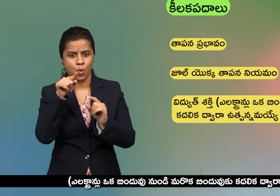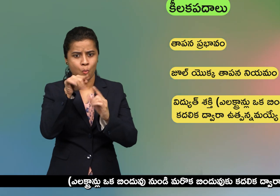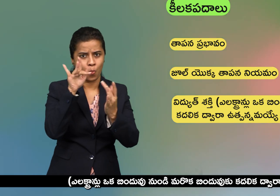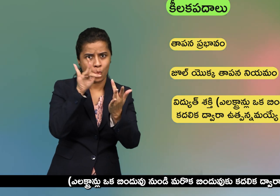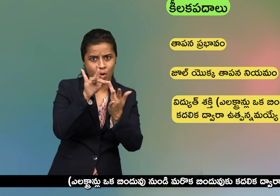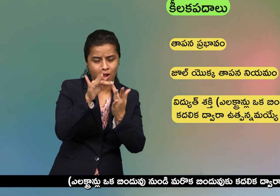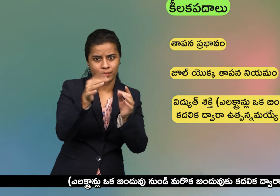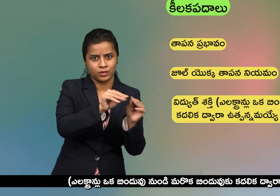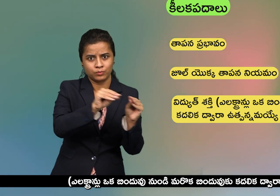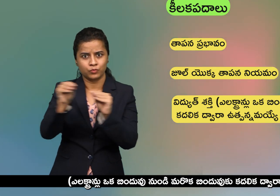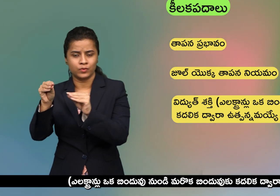శక్తి.